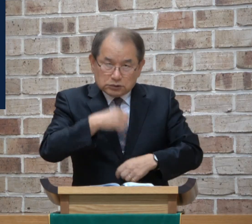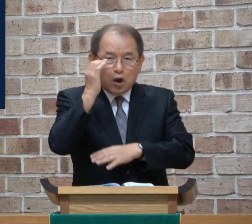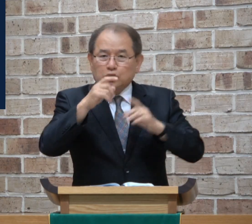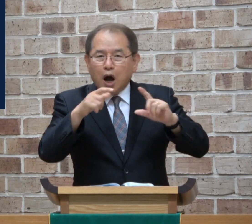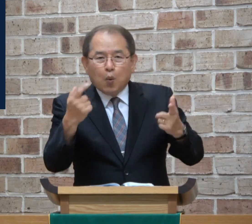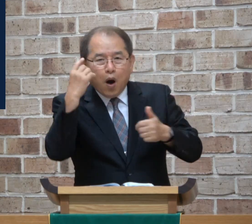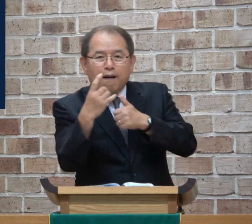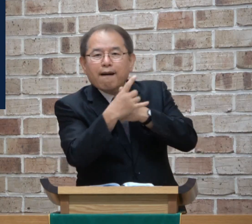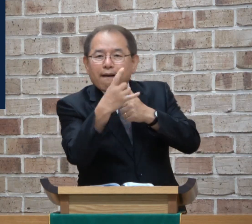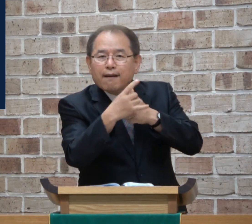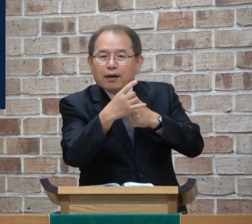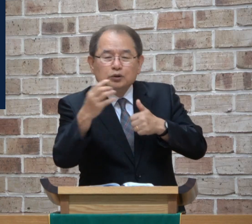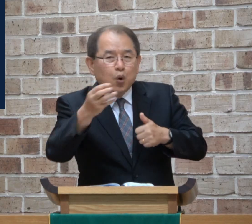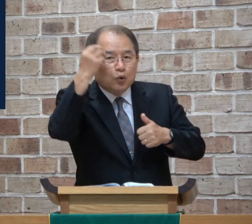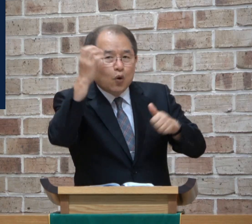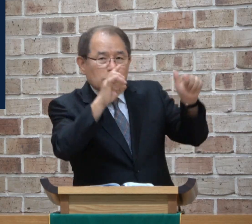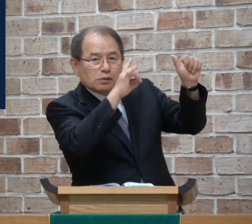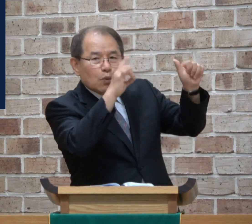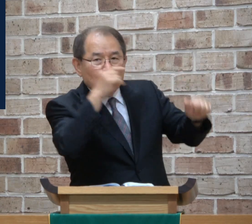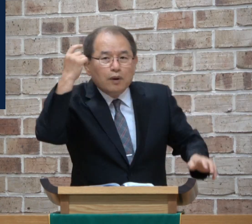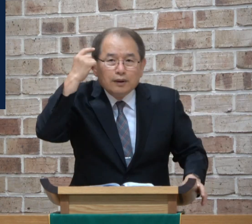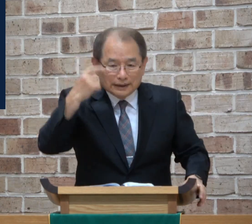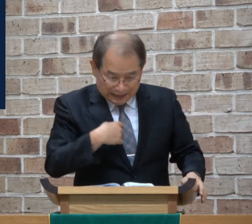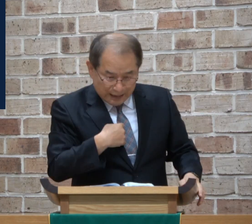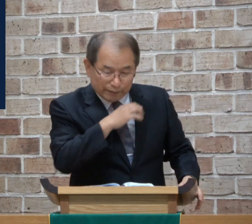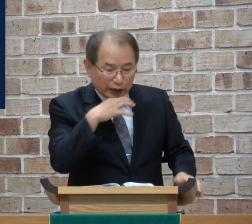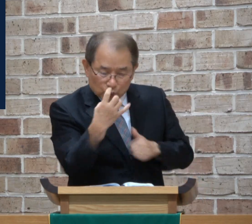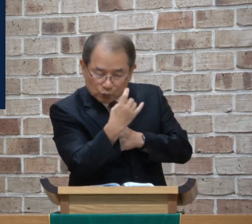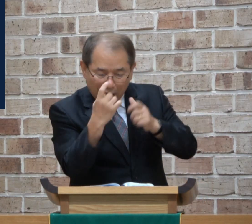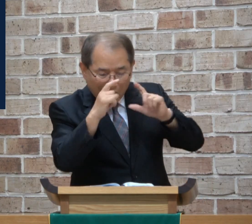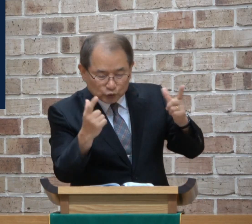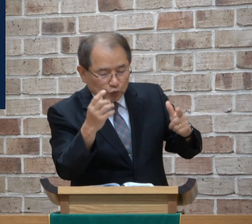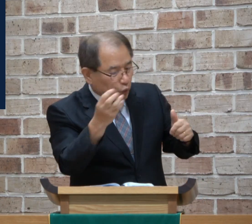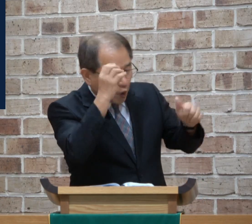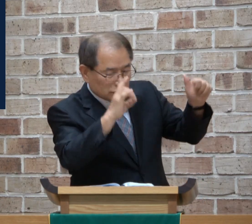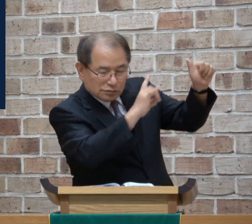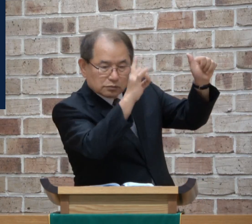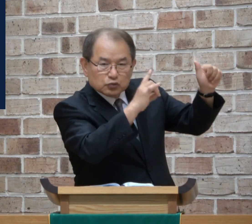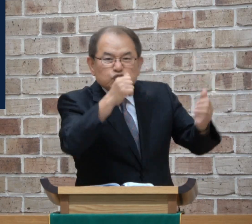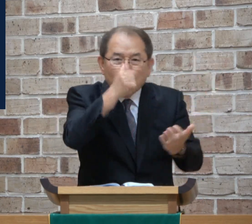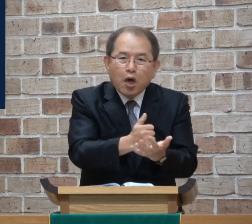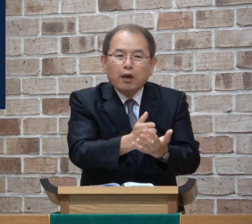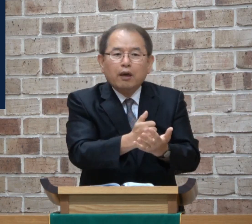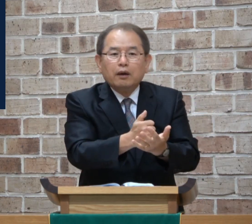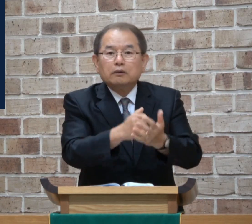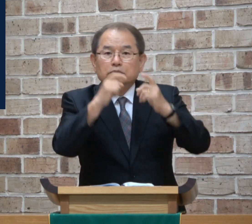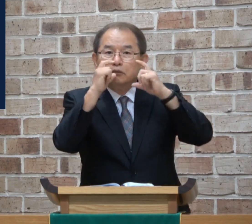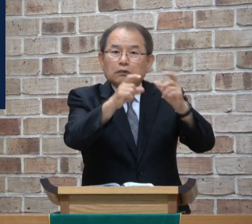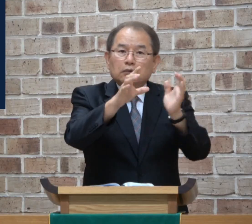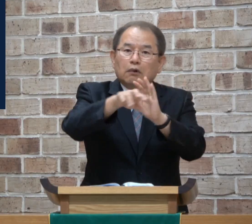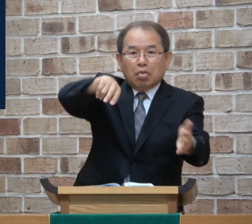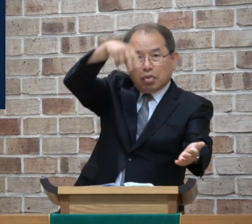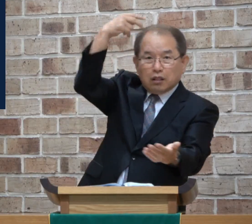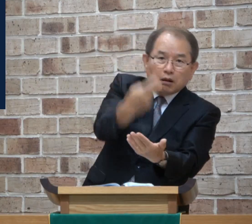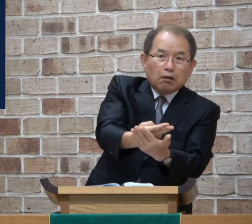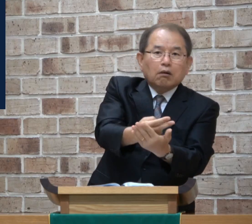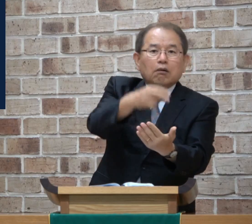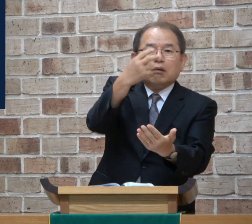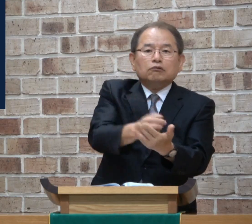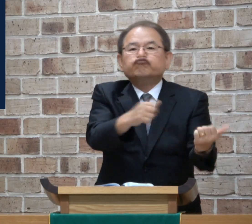정직하지 못한 것에 대해서, 성령을 속인 것에 대해서, 나를 속인 것보다 성령을 속인 것에 대한 죄를 말하게 됩니다.